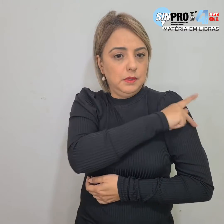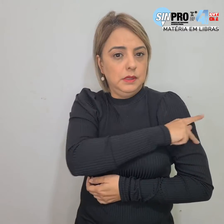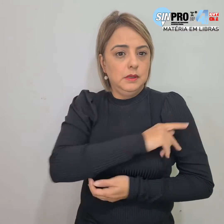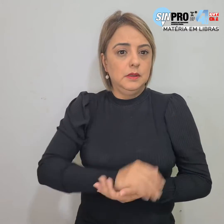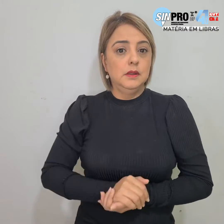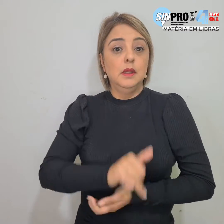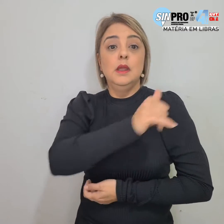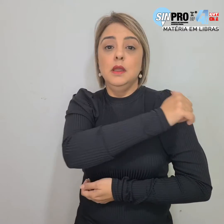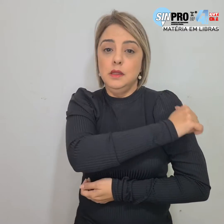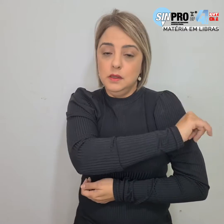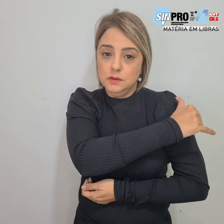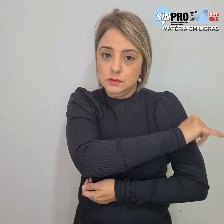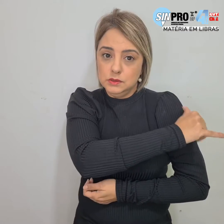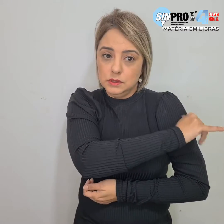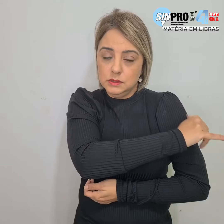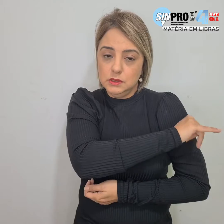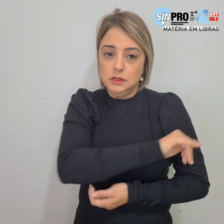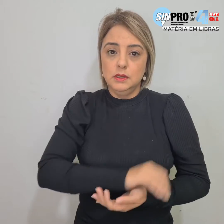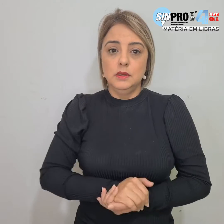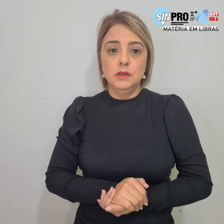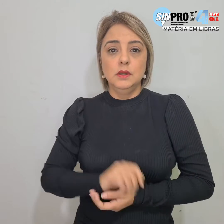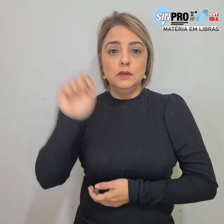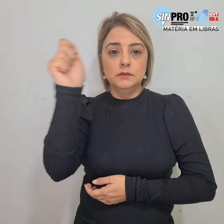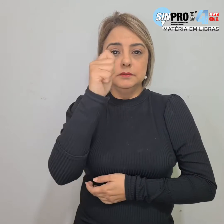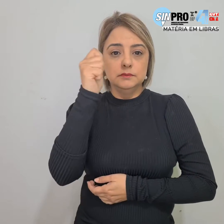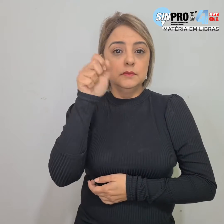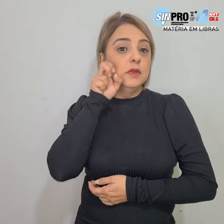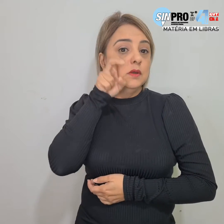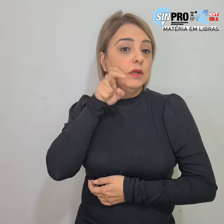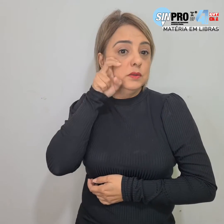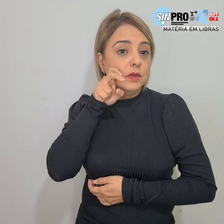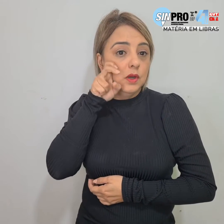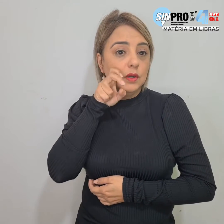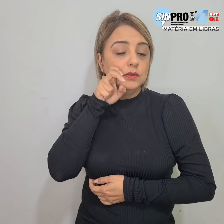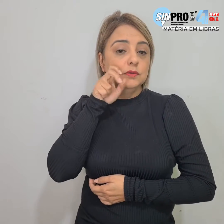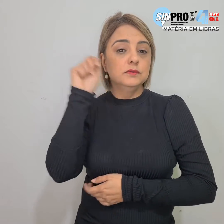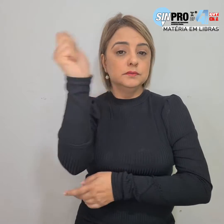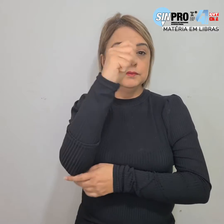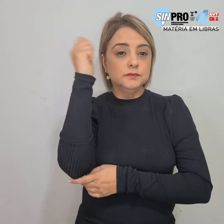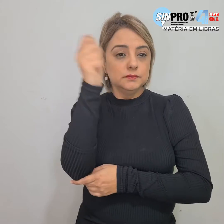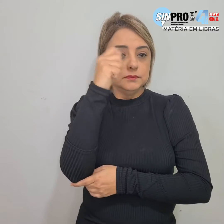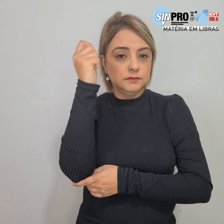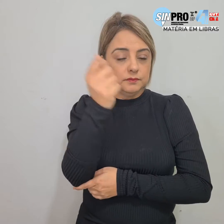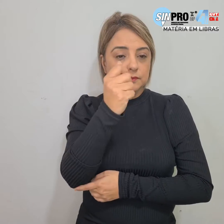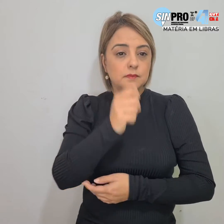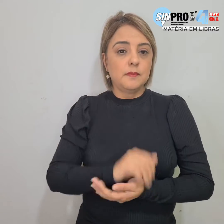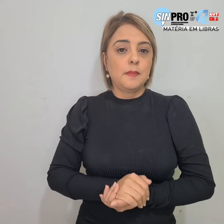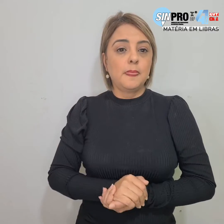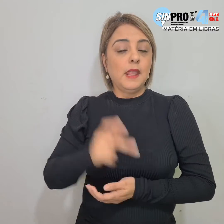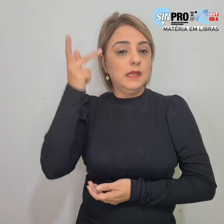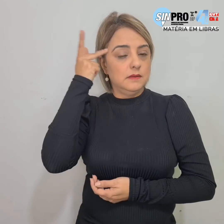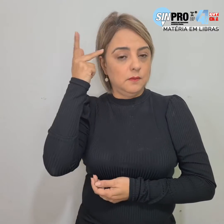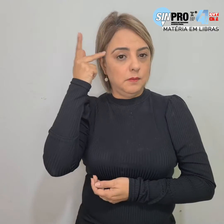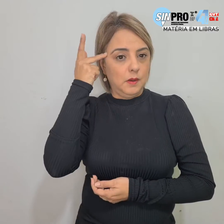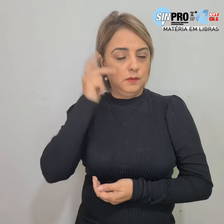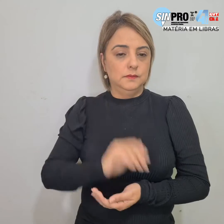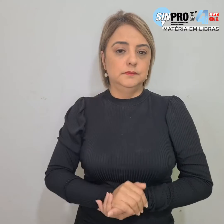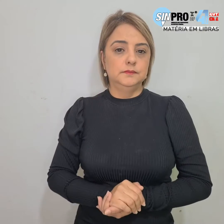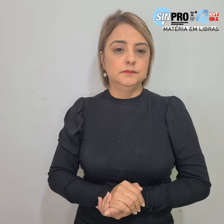Janeiro, Rio Grande do Norte, Rio Grande do Sul e São Paulo. Manaus foi a